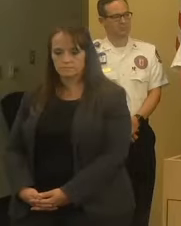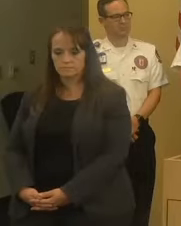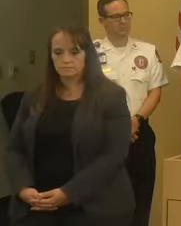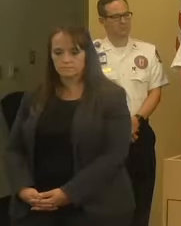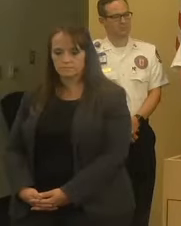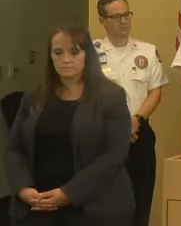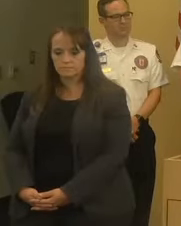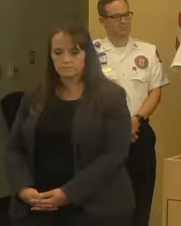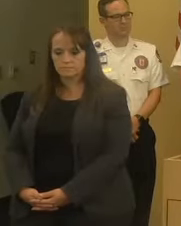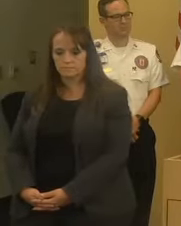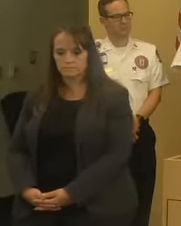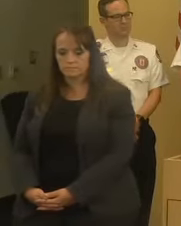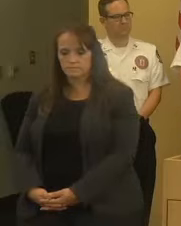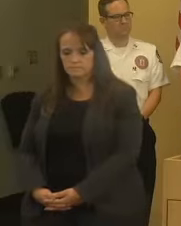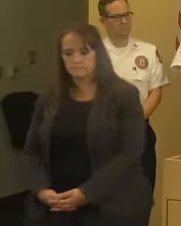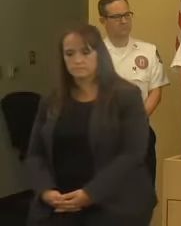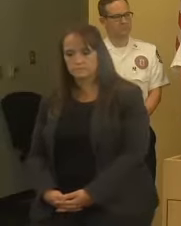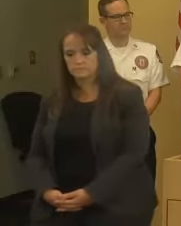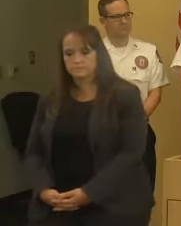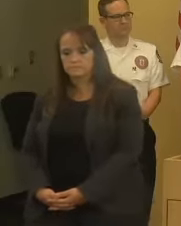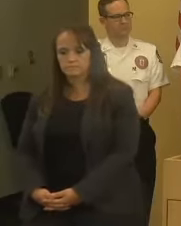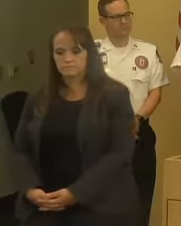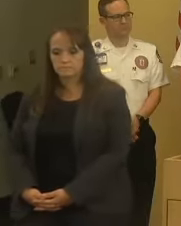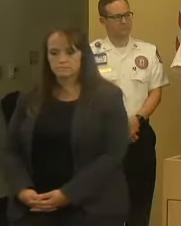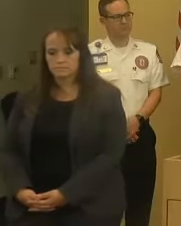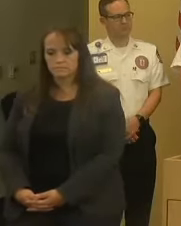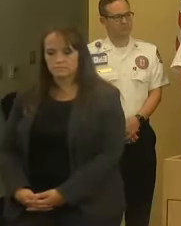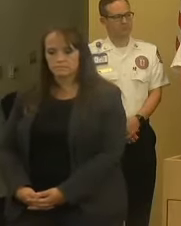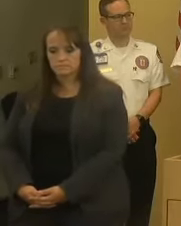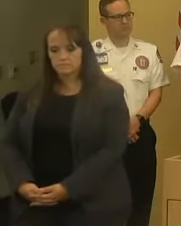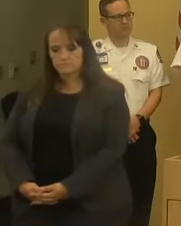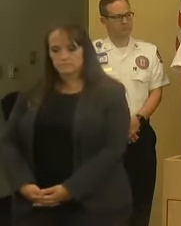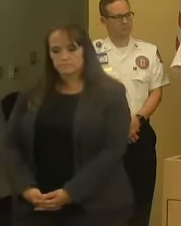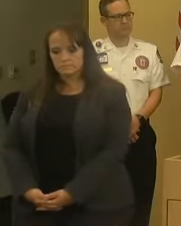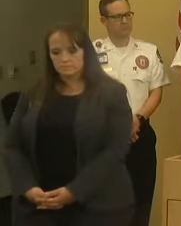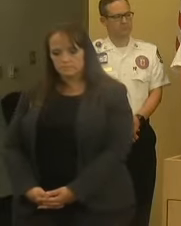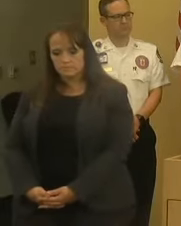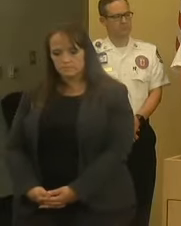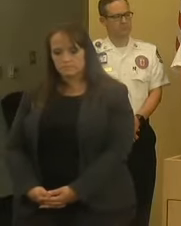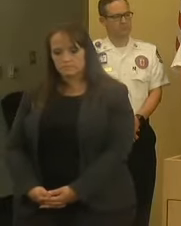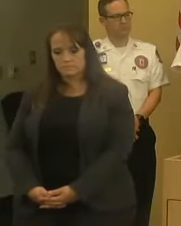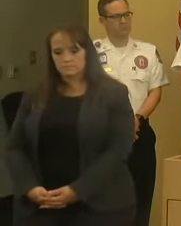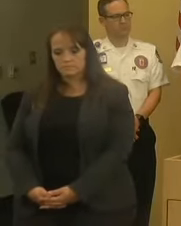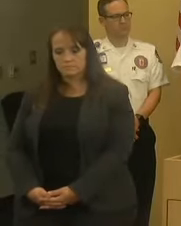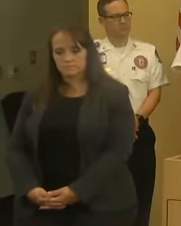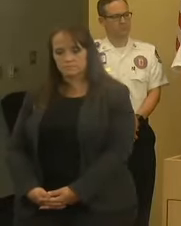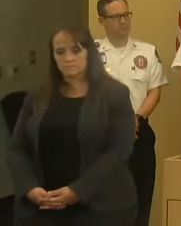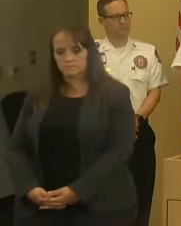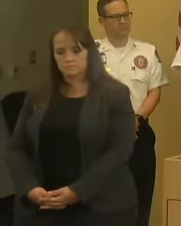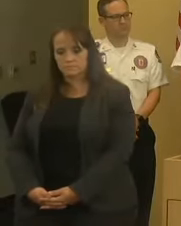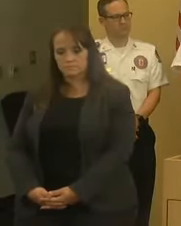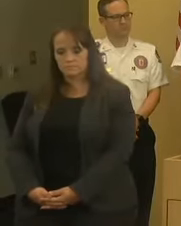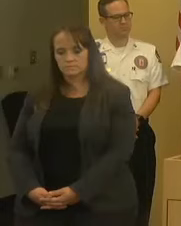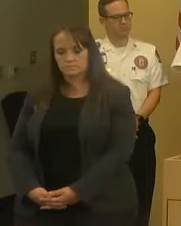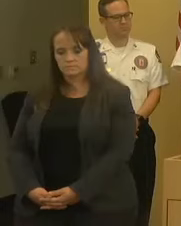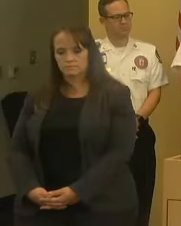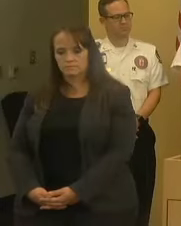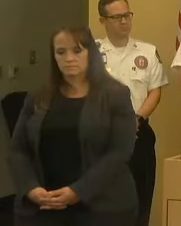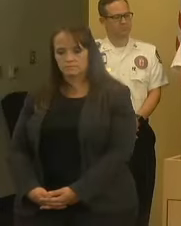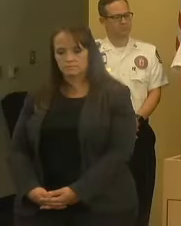teléfono. Si no puedes llamar, puedes mandar un mensaje de texto. Y si no se puede comunicar, puedes usar